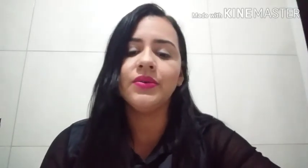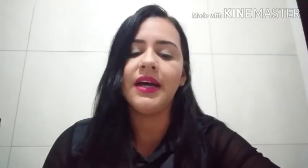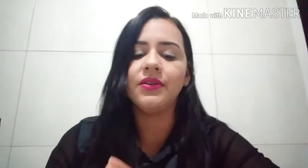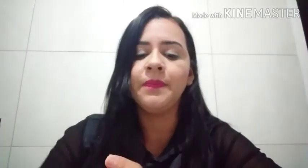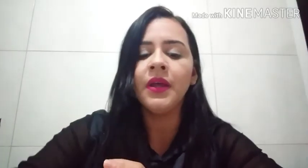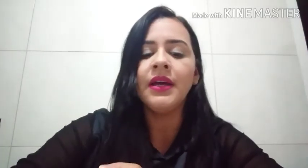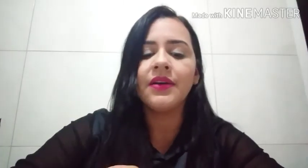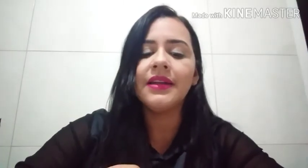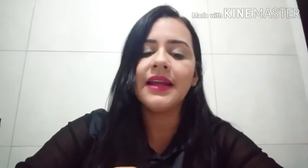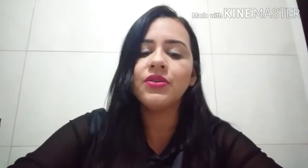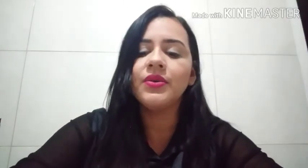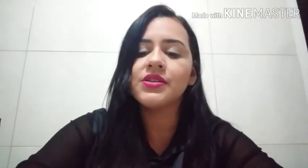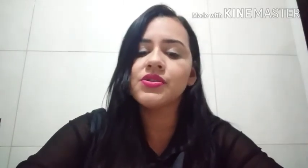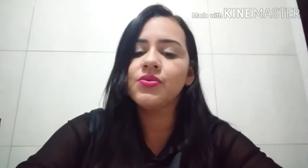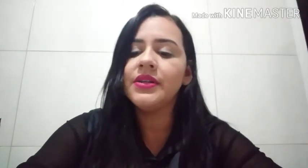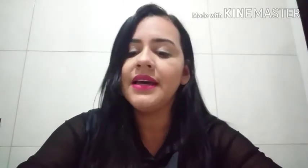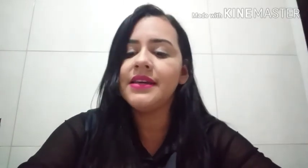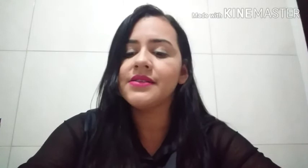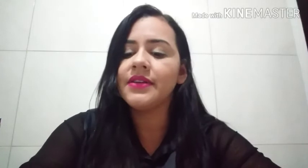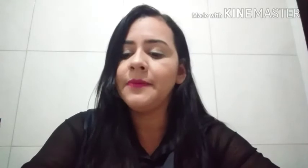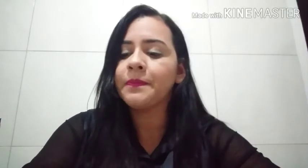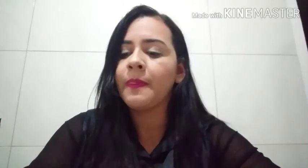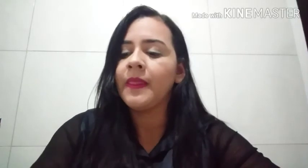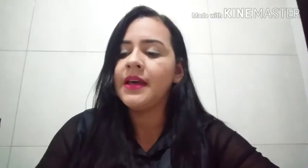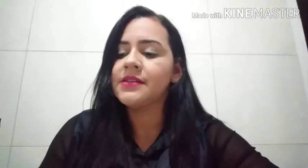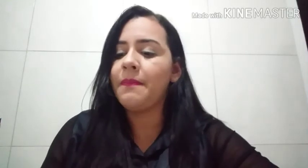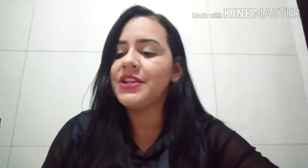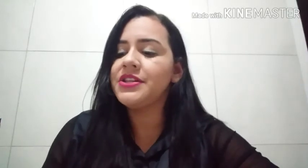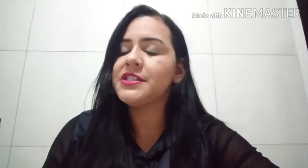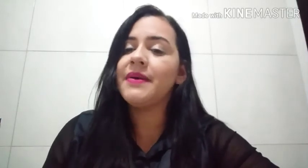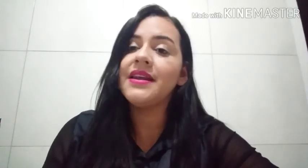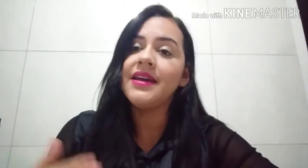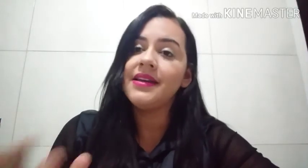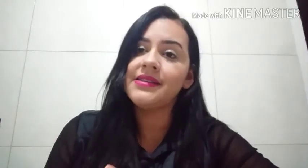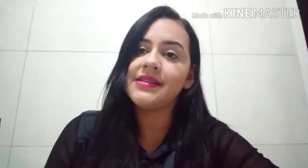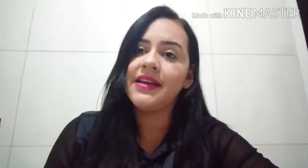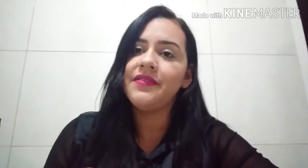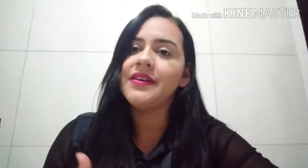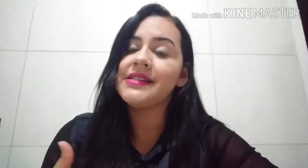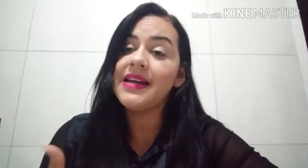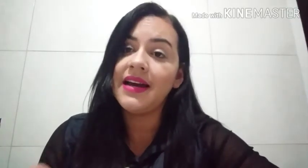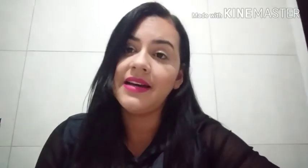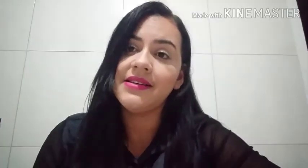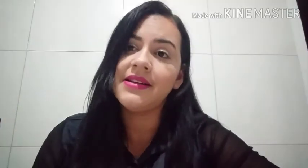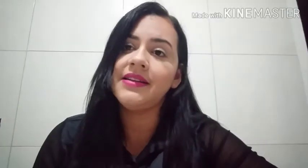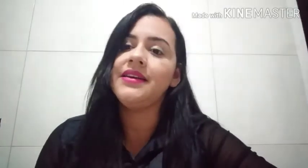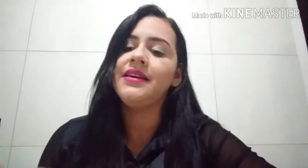contato. Então, a literatura surda é isso, né? São a partir de experiências, né? Vivenciadas ali no